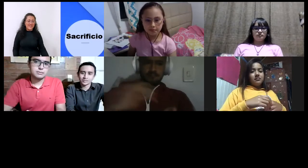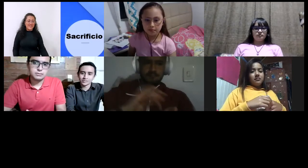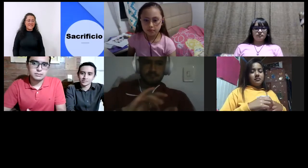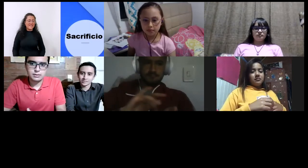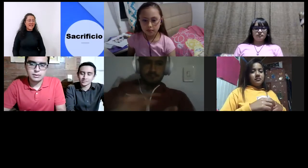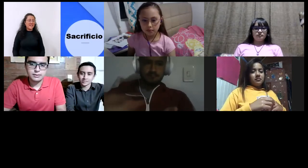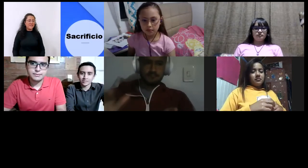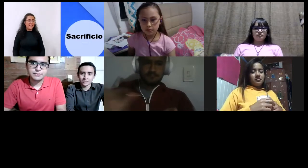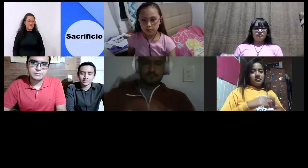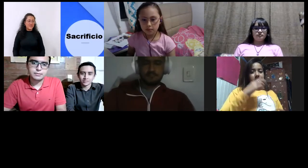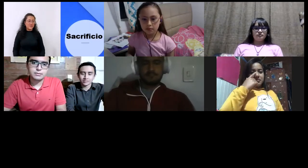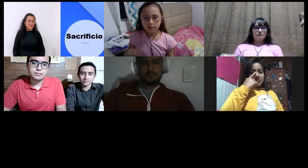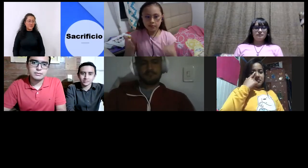bien. Sacrificio.